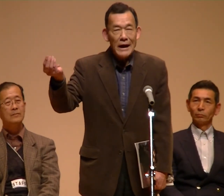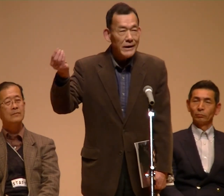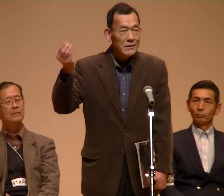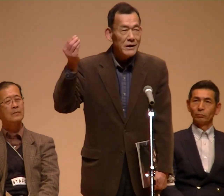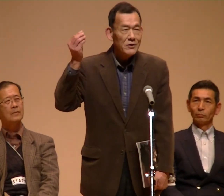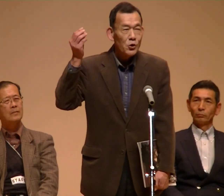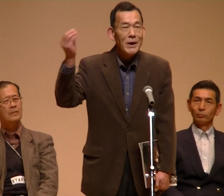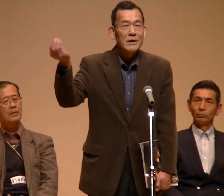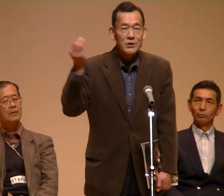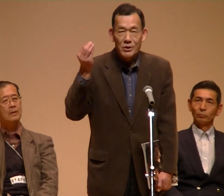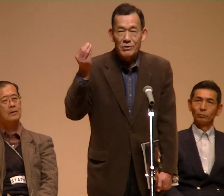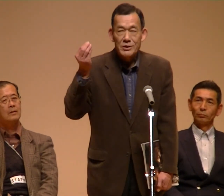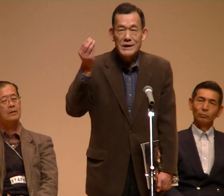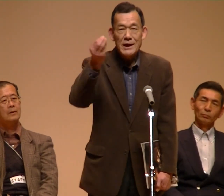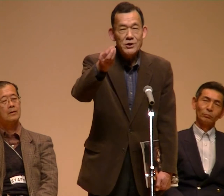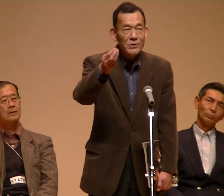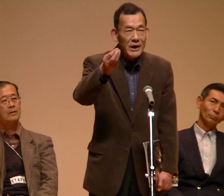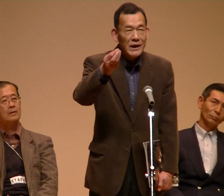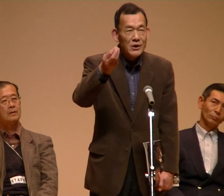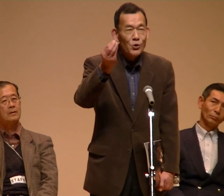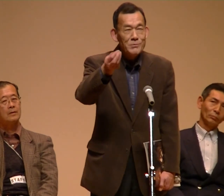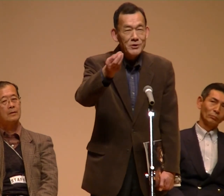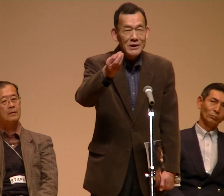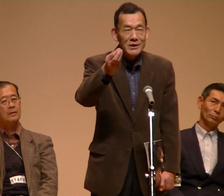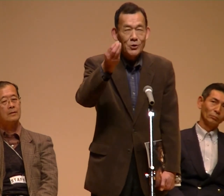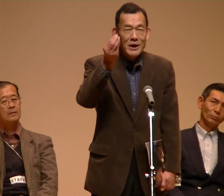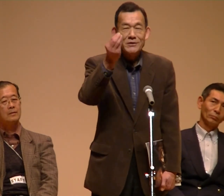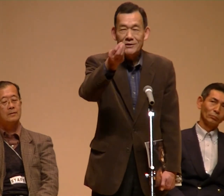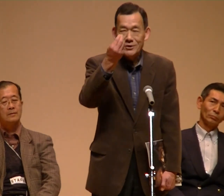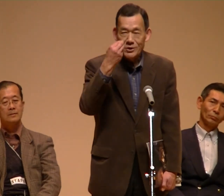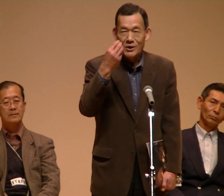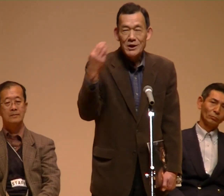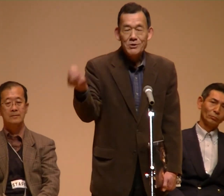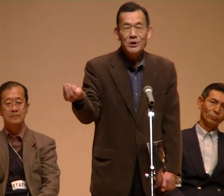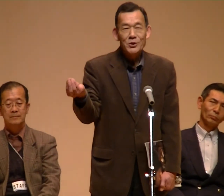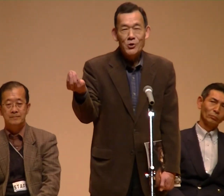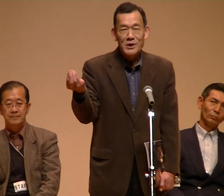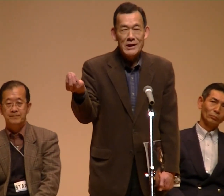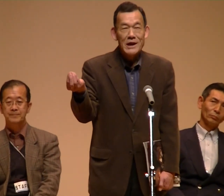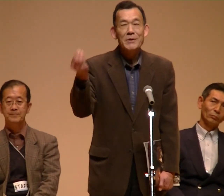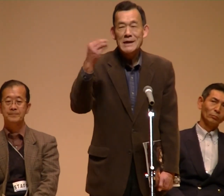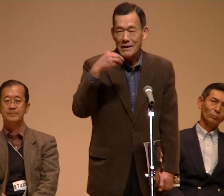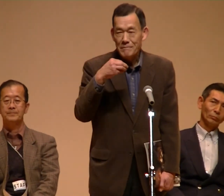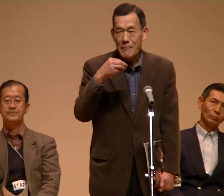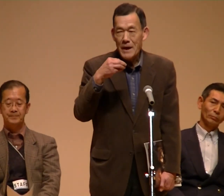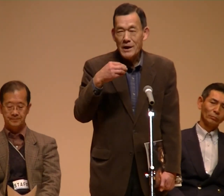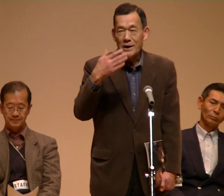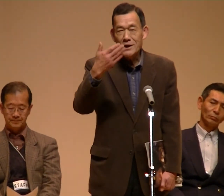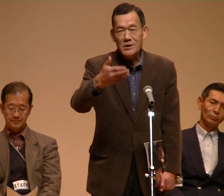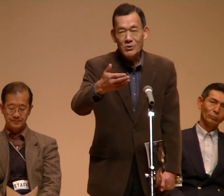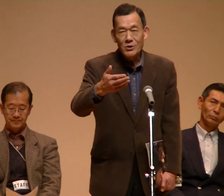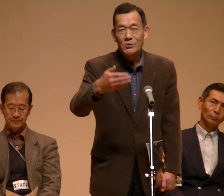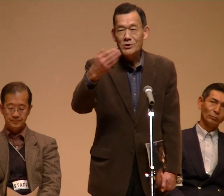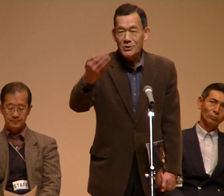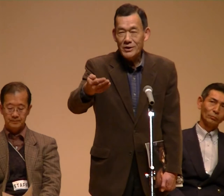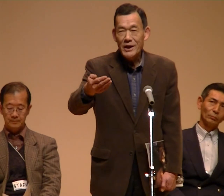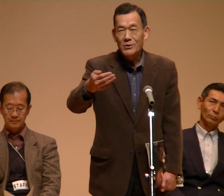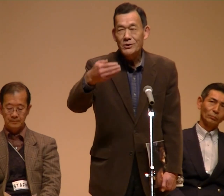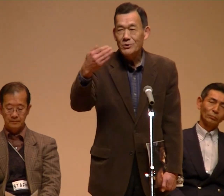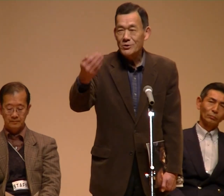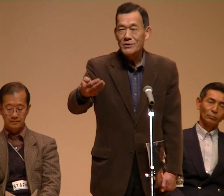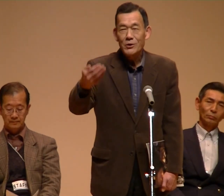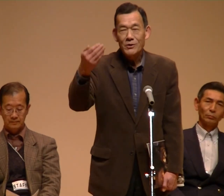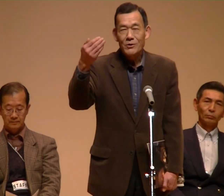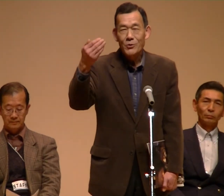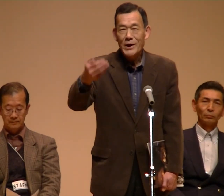で帰るの困ってる人、市役所でどこに見つかって配られてる人をうちの公民館に入れました。で、近所のお年寄りで